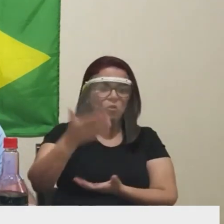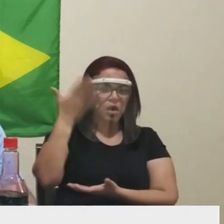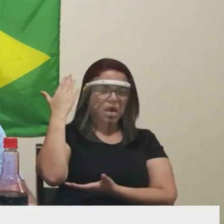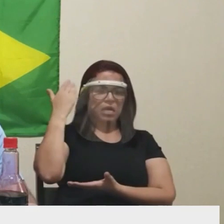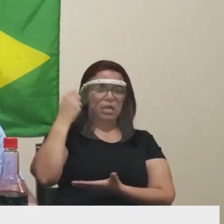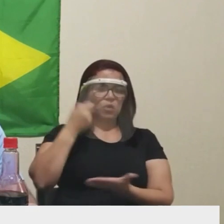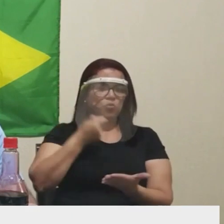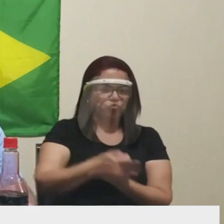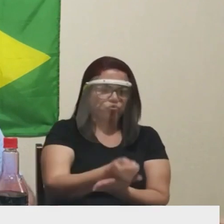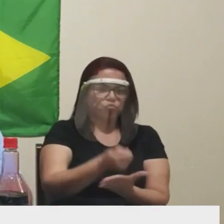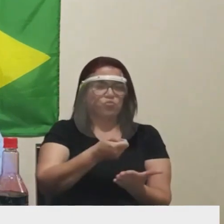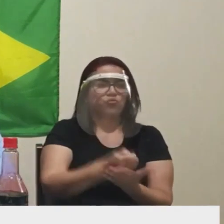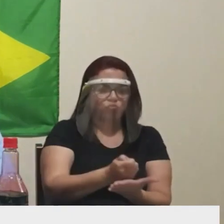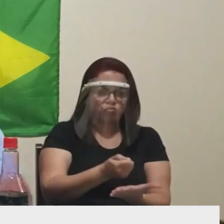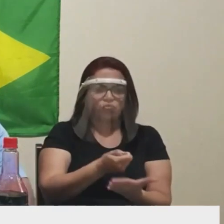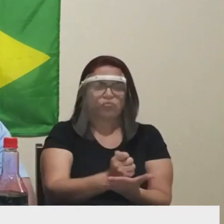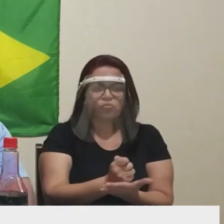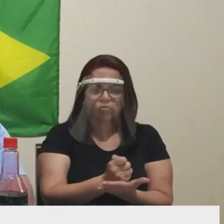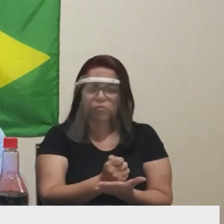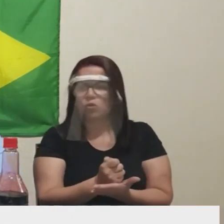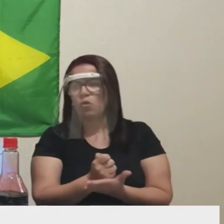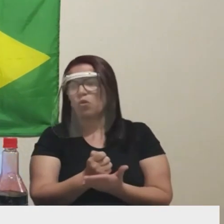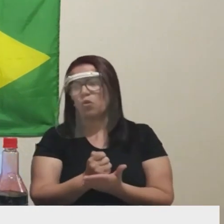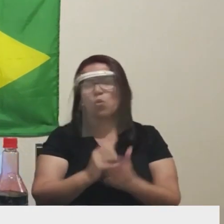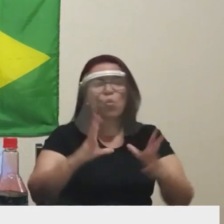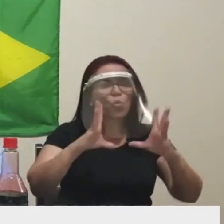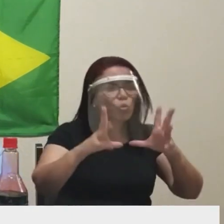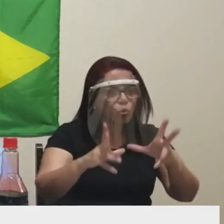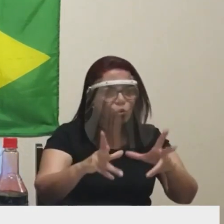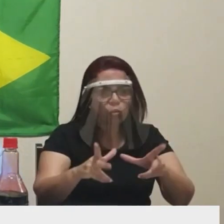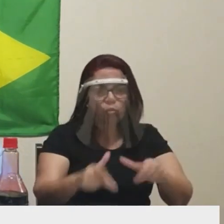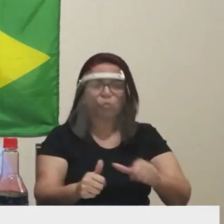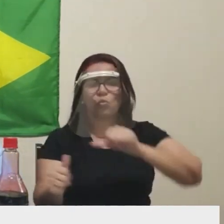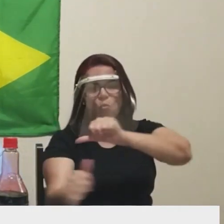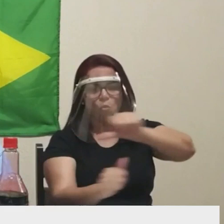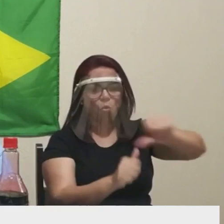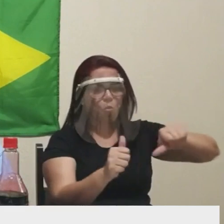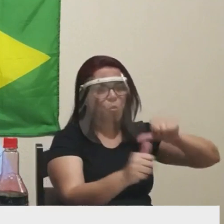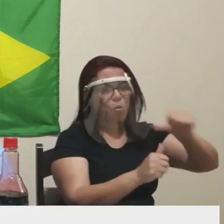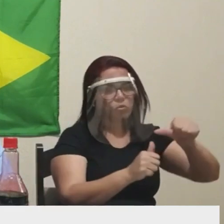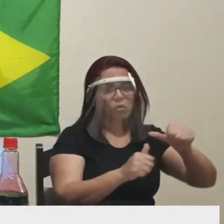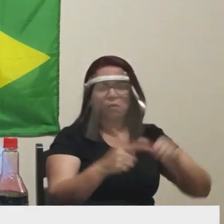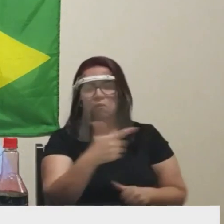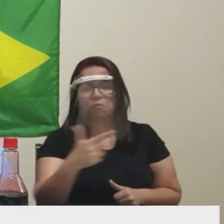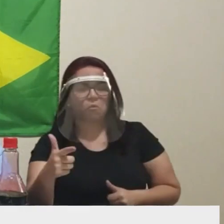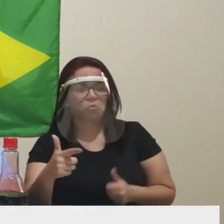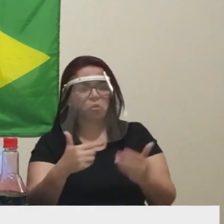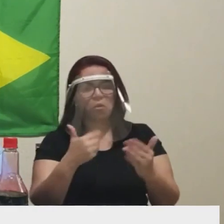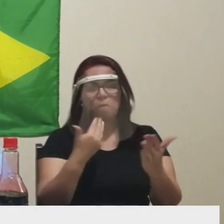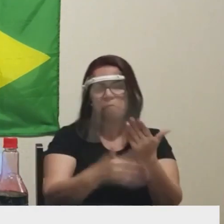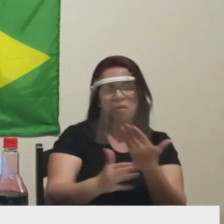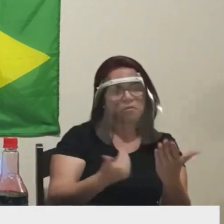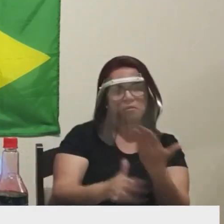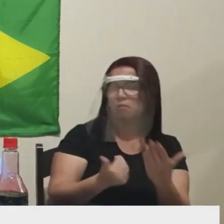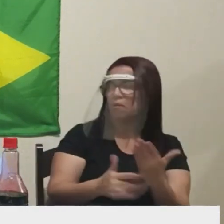para acesso no serviço público, e está tudo isso previsto na reforma administrativa, sem prejuízo dos direitos atuais. Sem problema com os